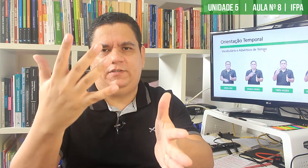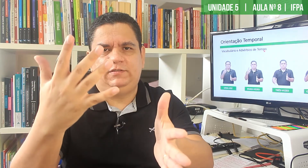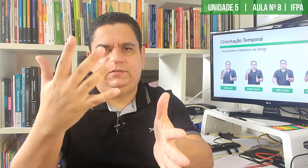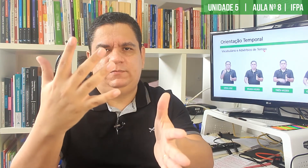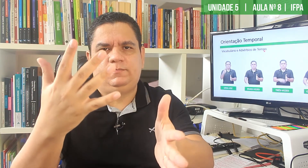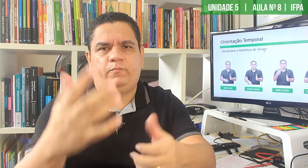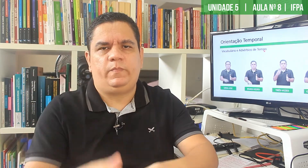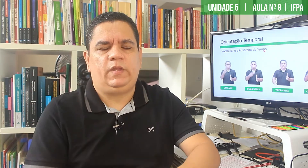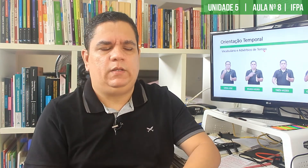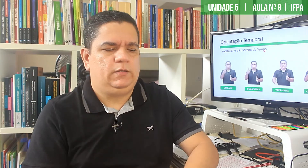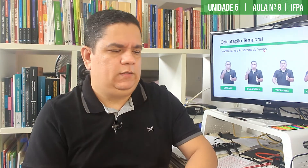vezes.